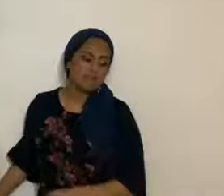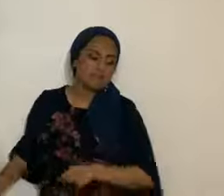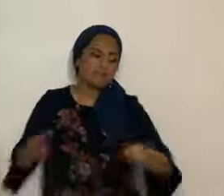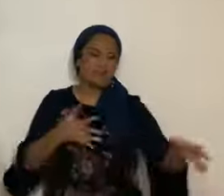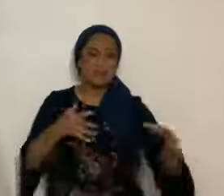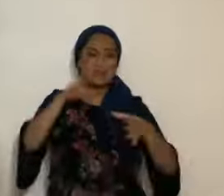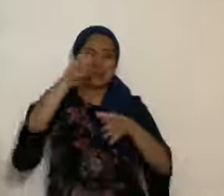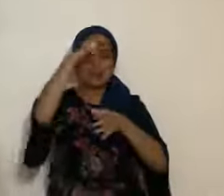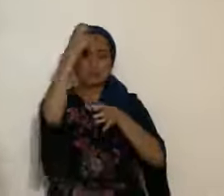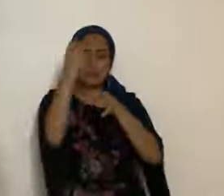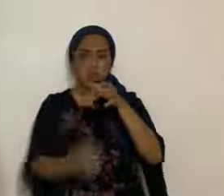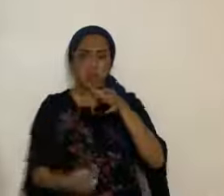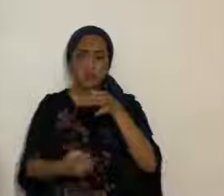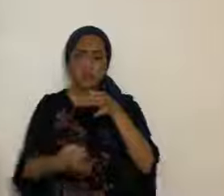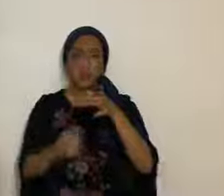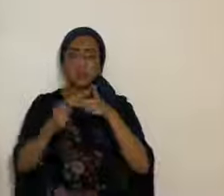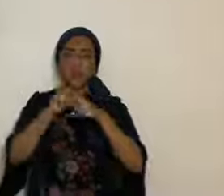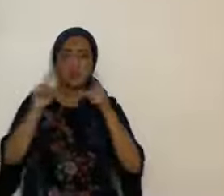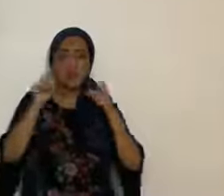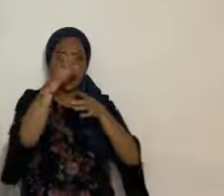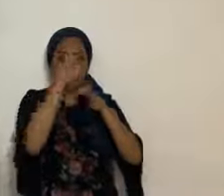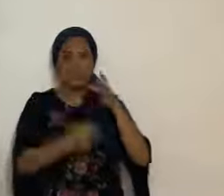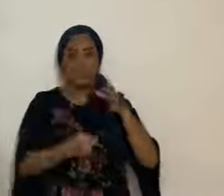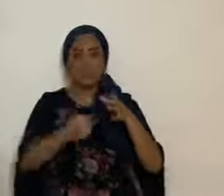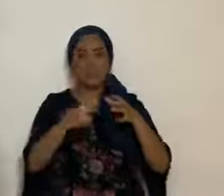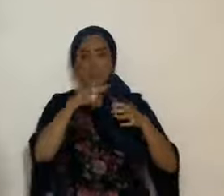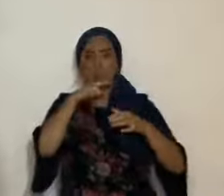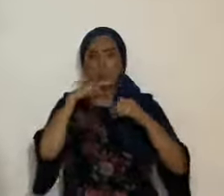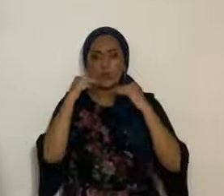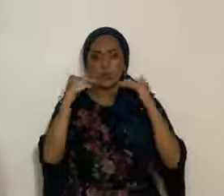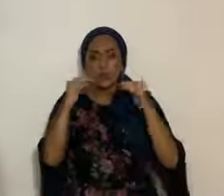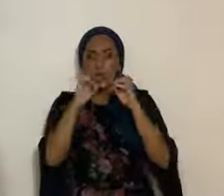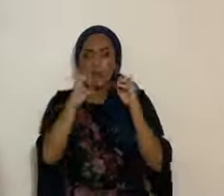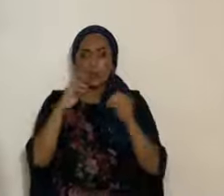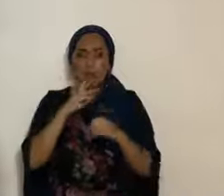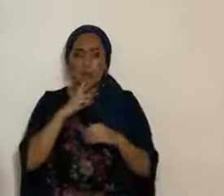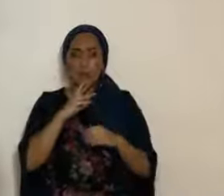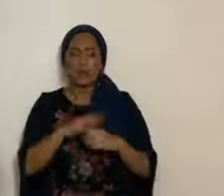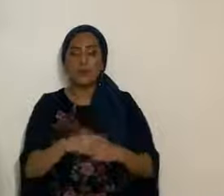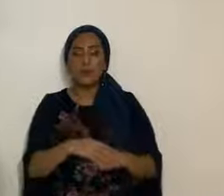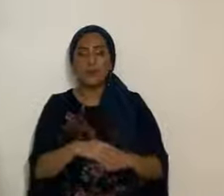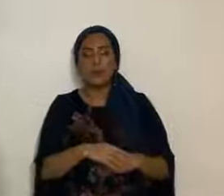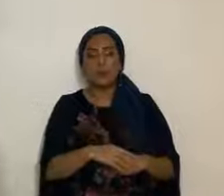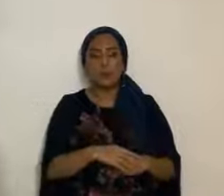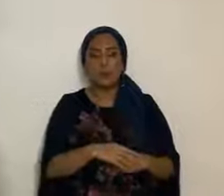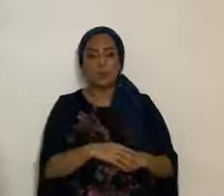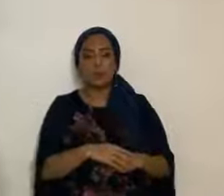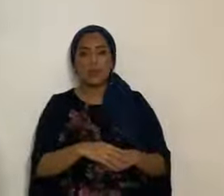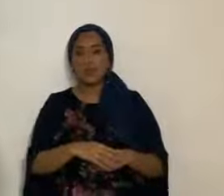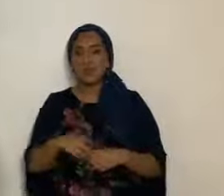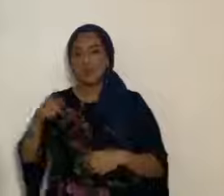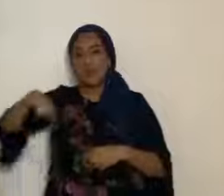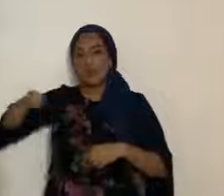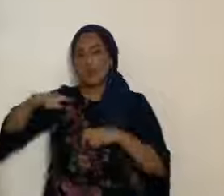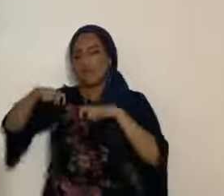Pero la cisterna estaba vacía, no había en ella agua. Y se sentaron a comer pan, y alzando